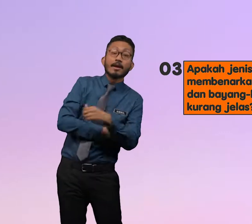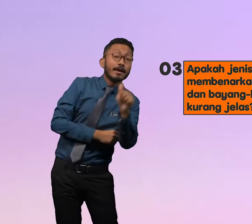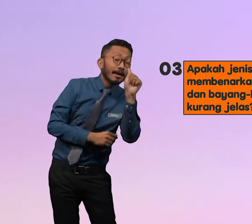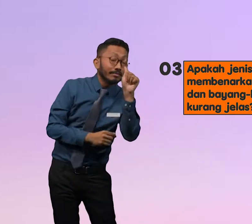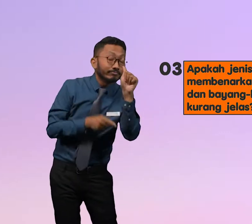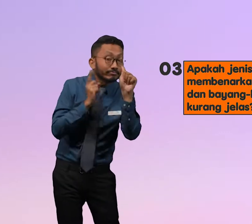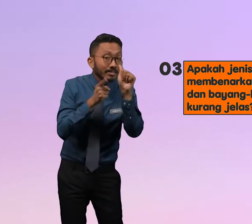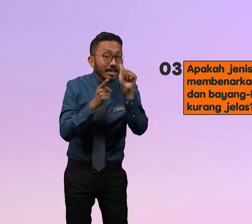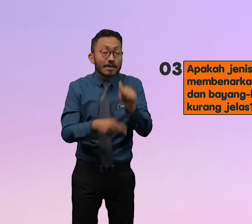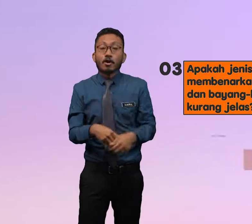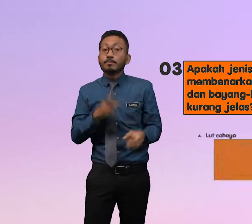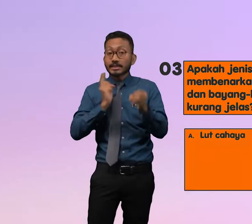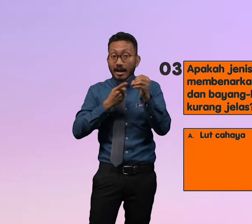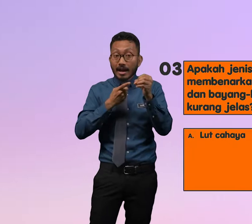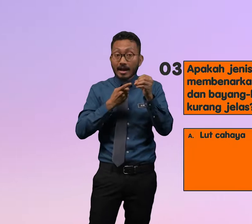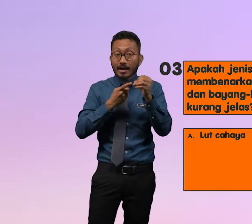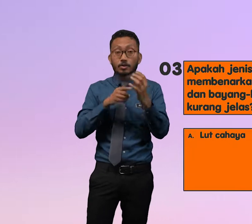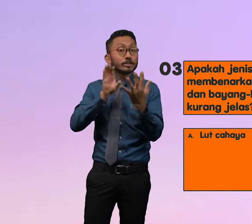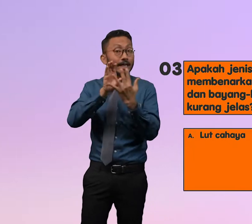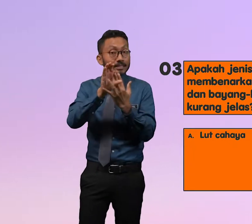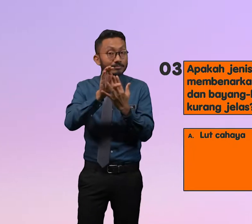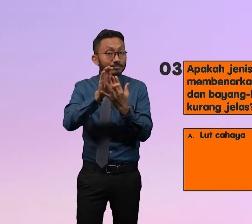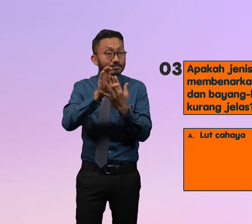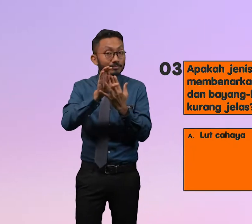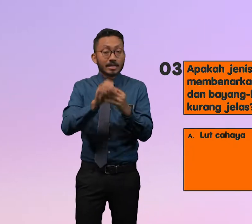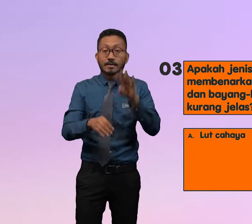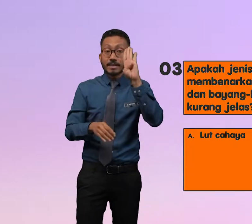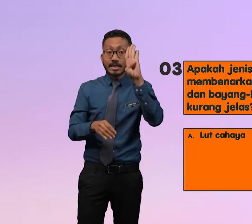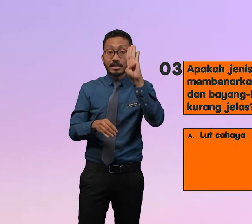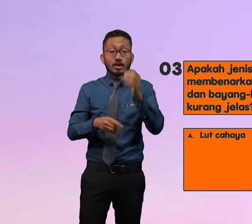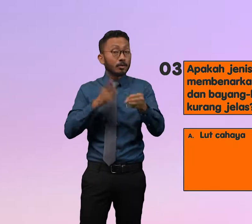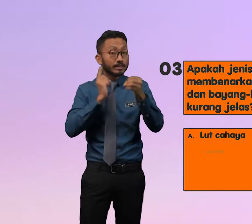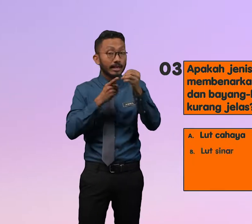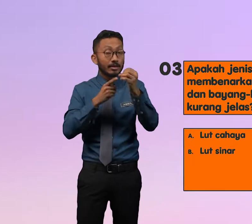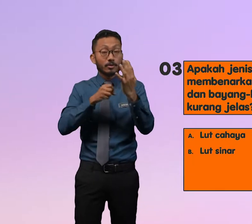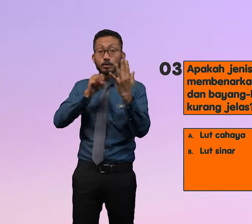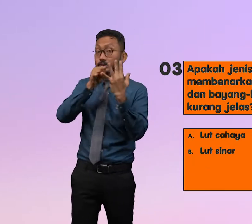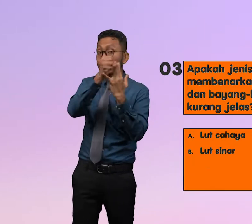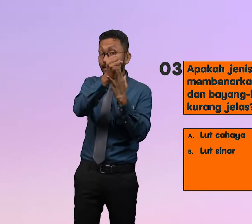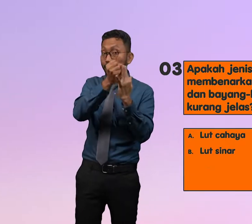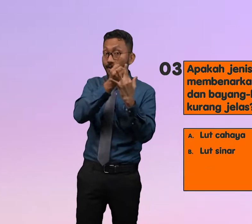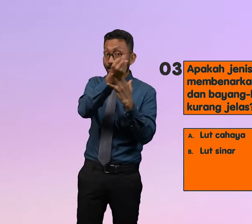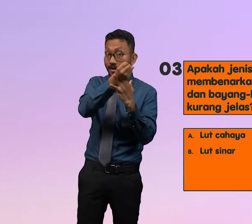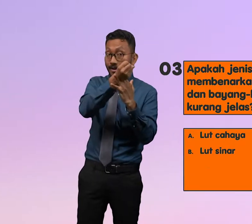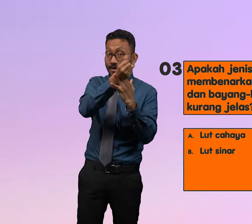A. Objek percahaya. B. Objek rutina.